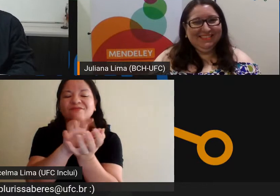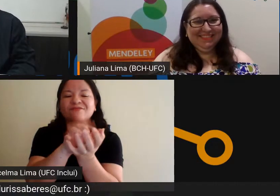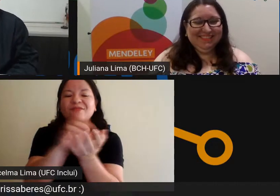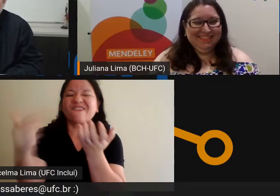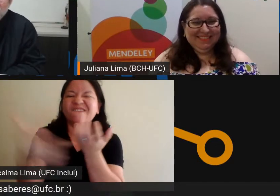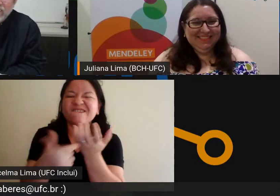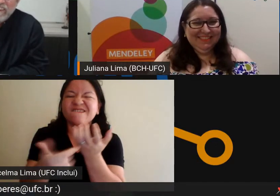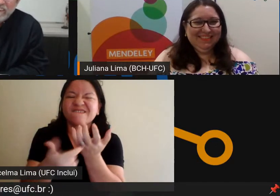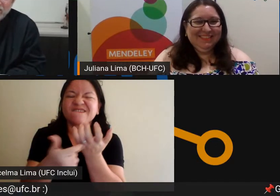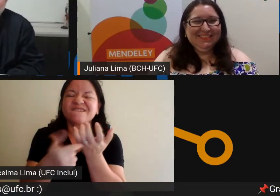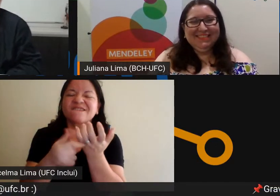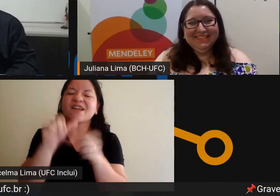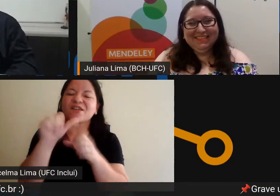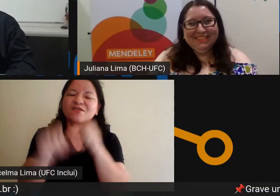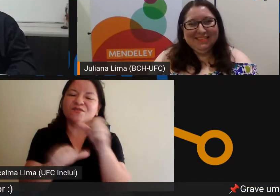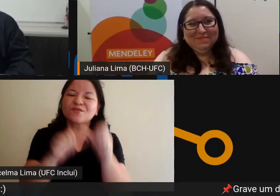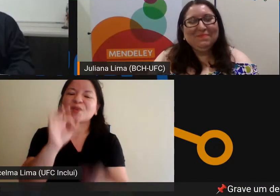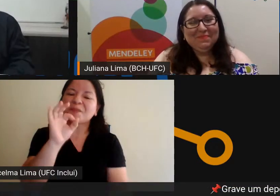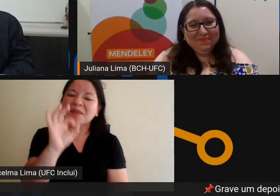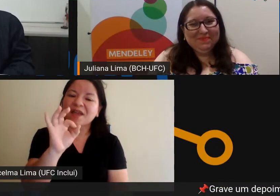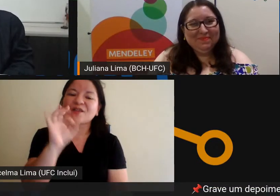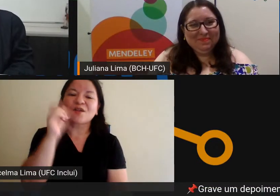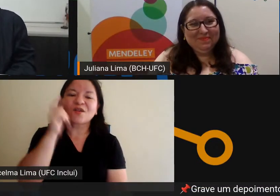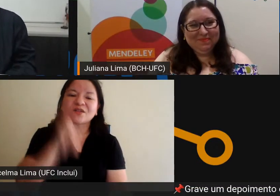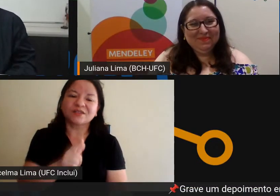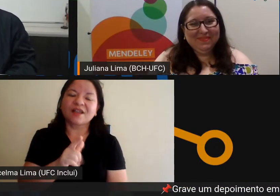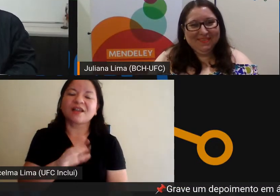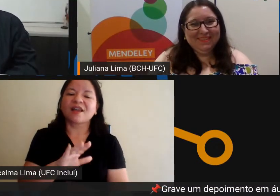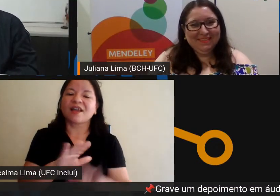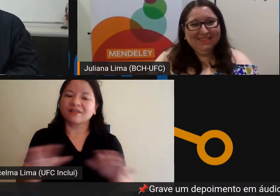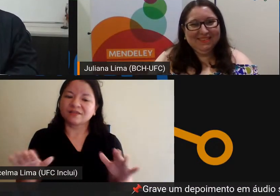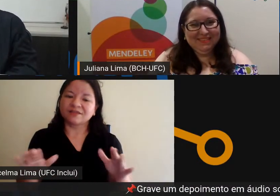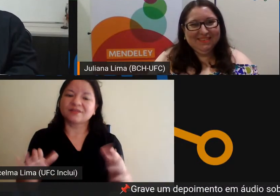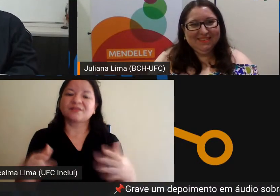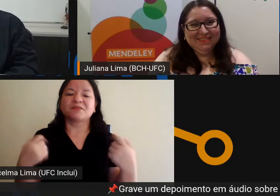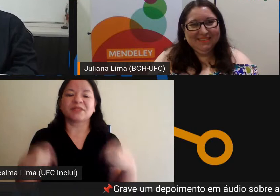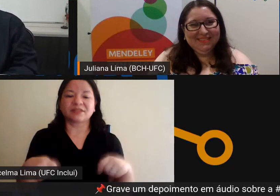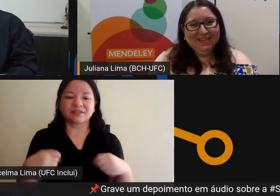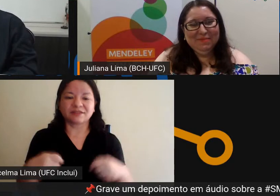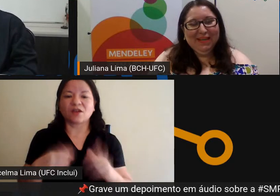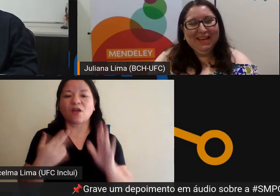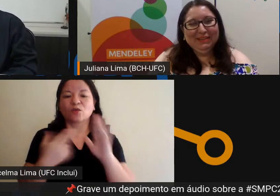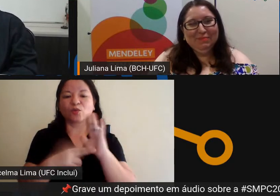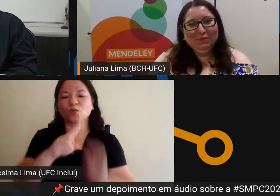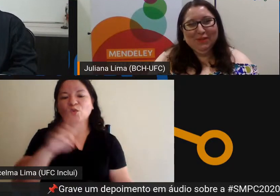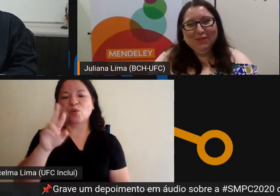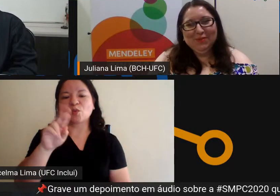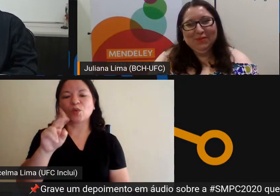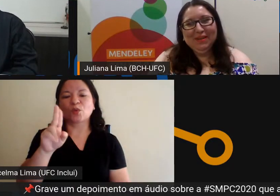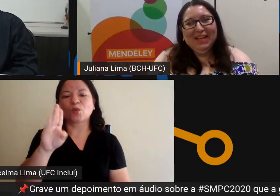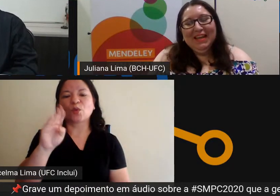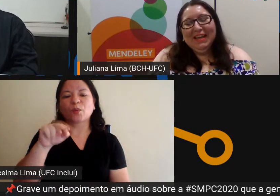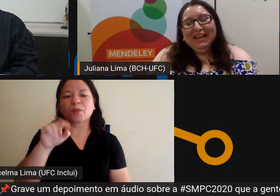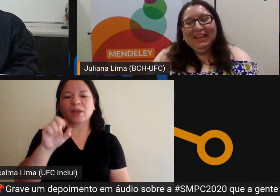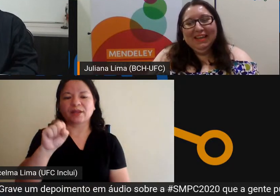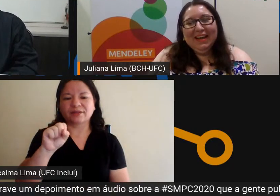virar pérola, senão não vira. Isso é um livro do Rubem Alves, muito bom, por sinal. Obrigada,